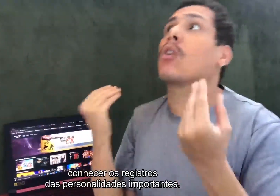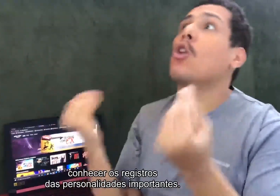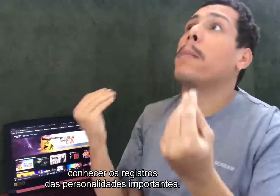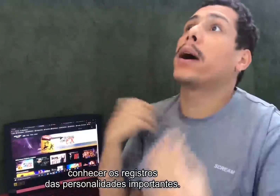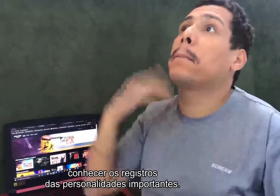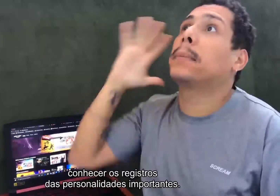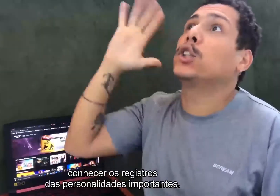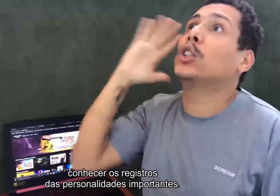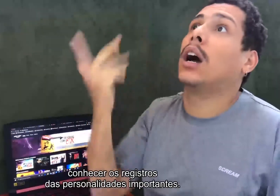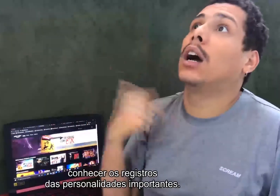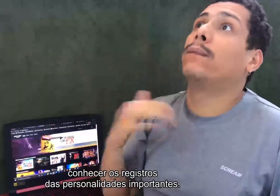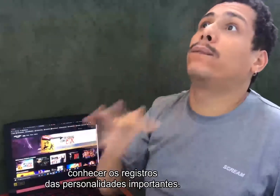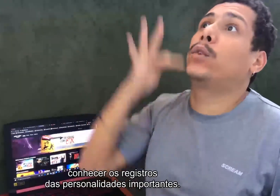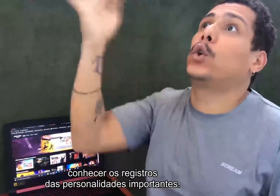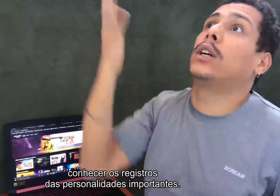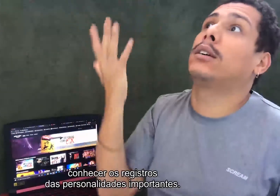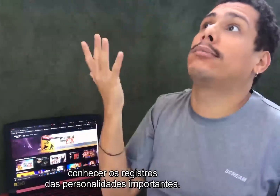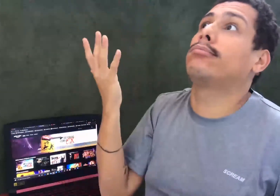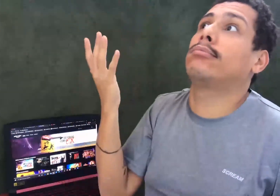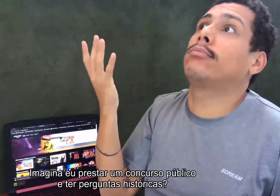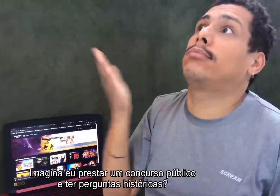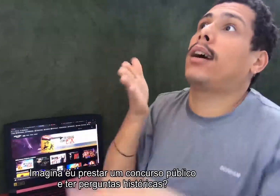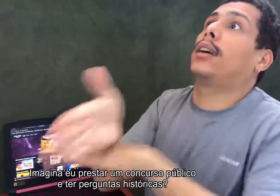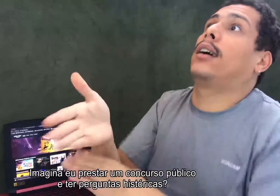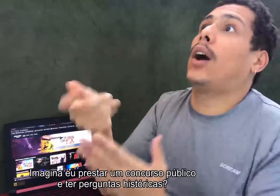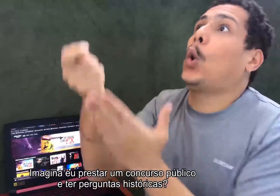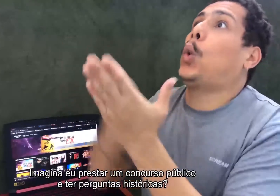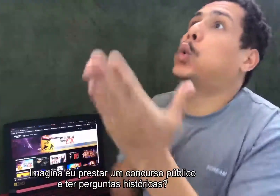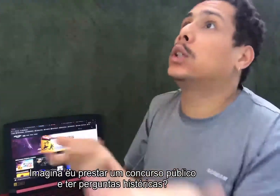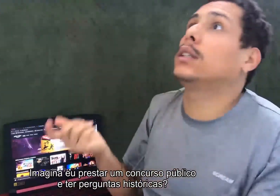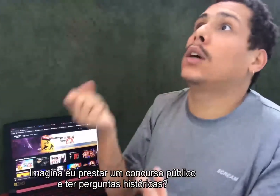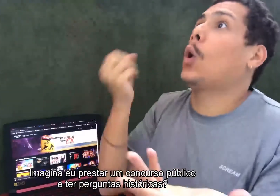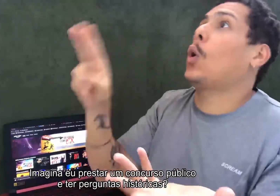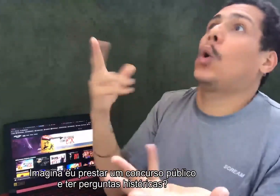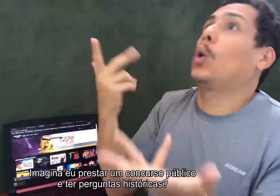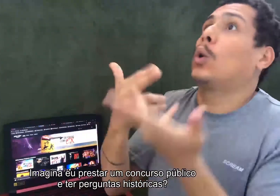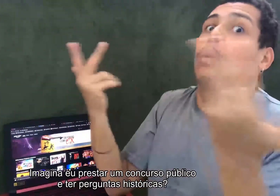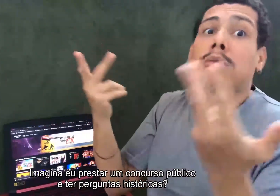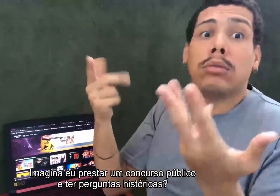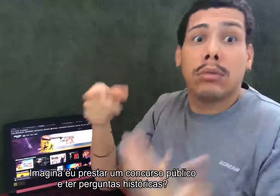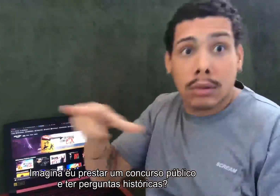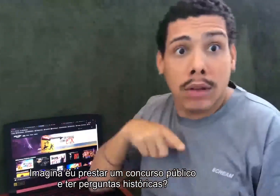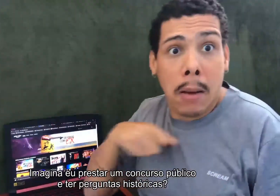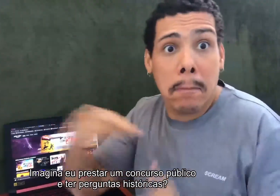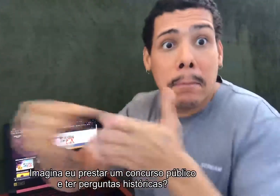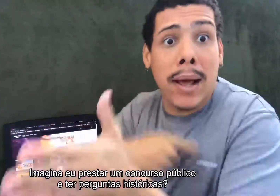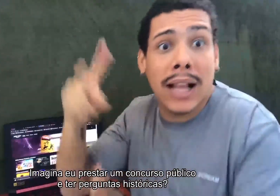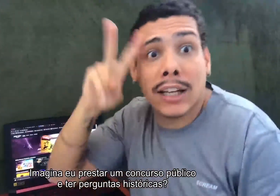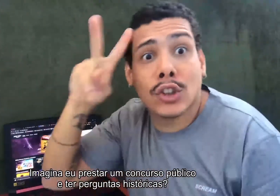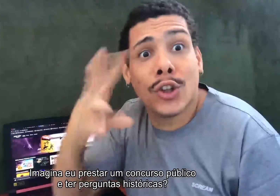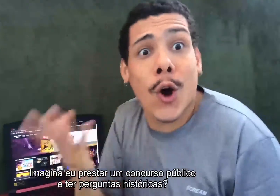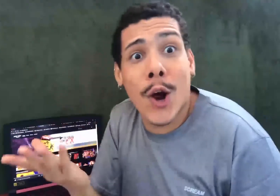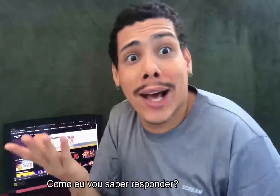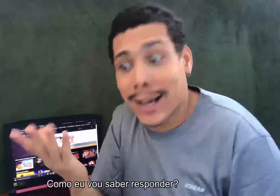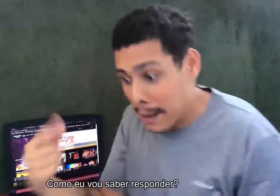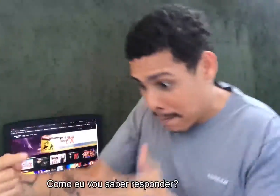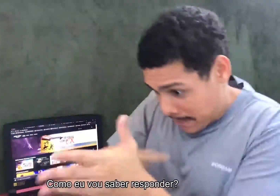registros das personalidades importantes. Imagina eu prestar um concurso público e ter perguntas históricas. Como eu vou